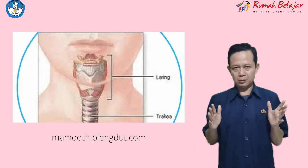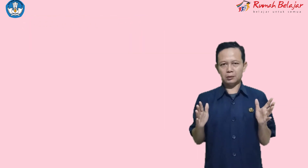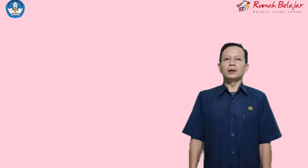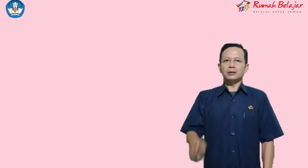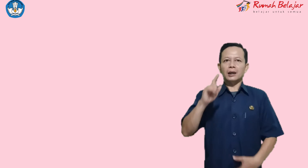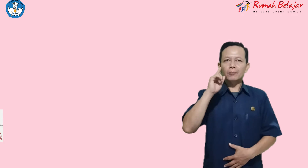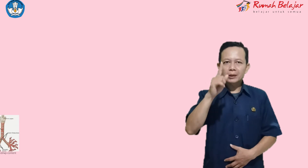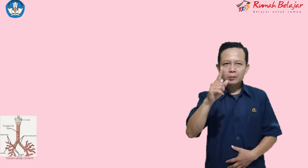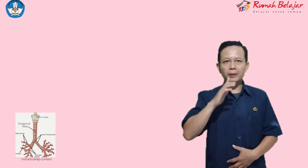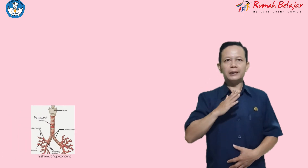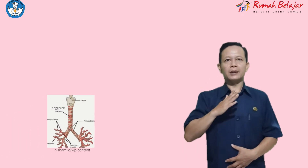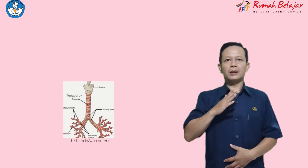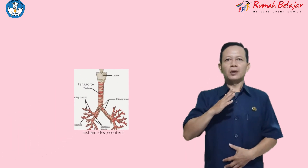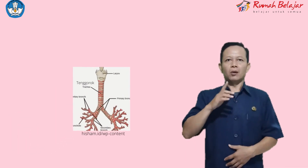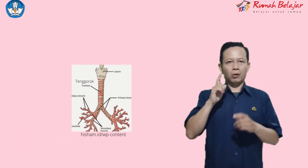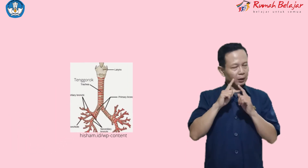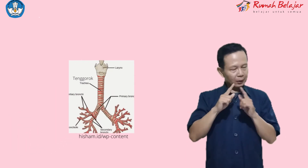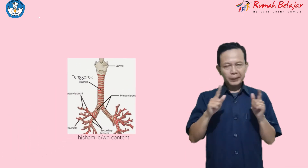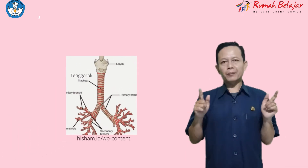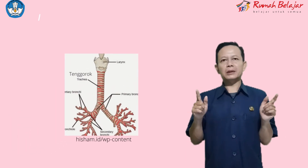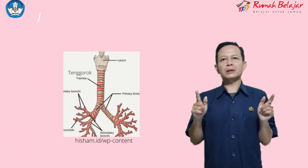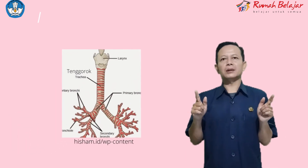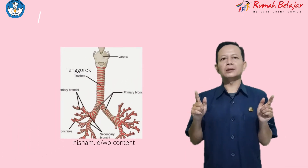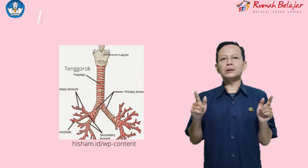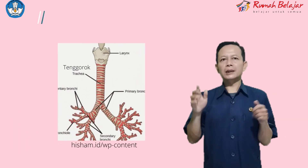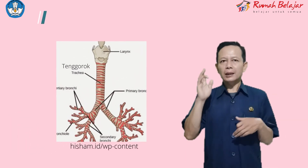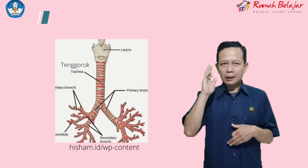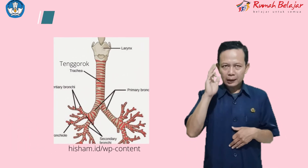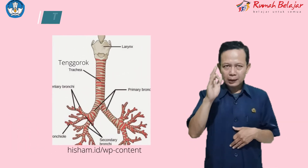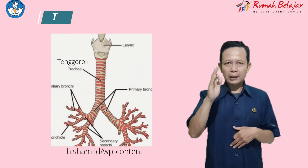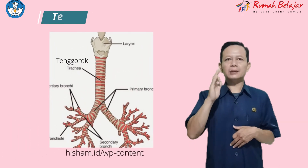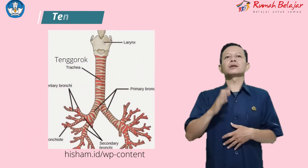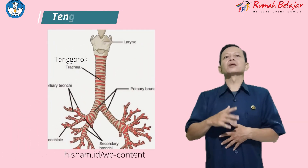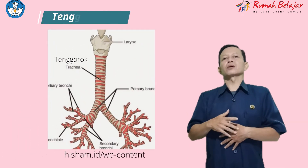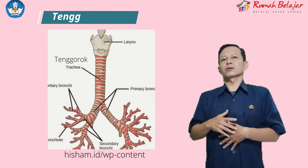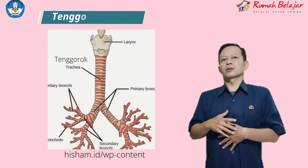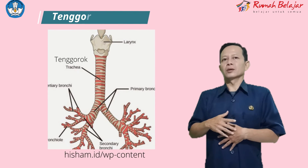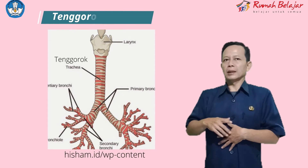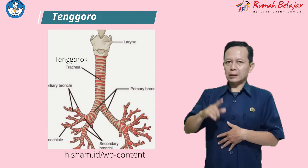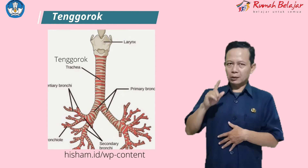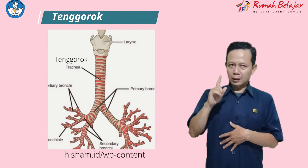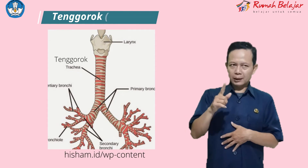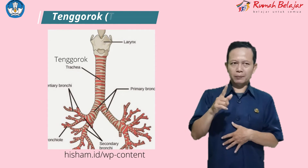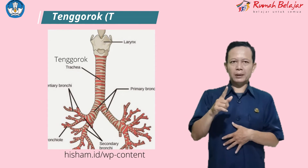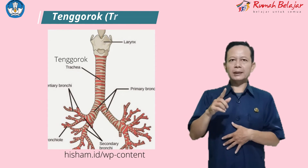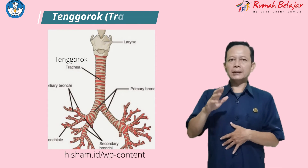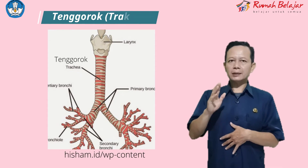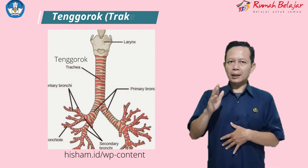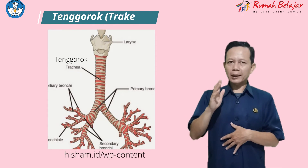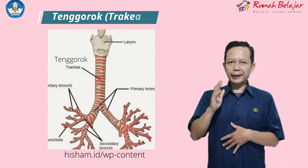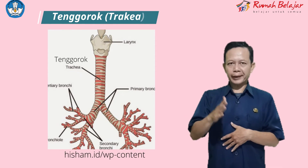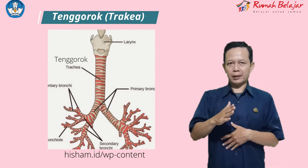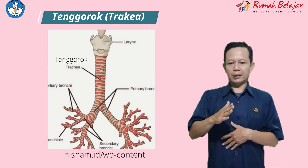tenggorok. Sahabat rumah belajar, organ pernapasan selanjutnya adalah tenggorok, atau dengan nama